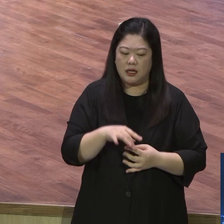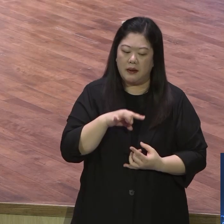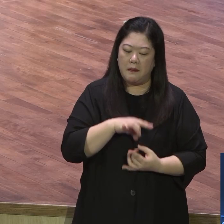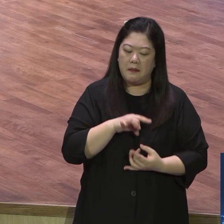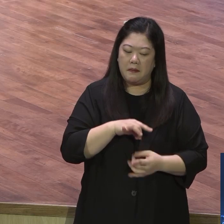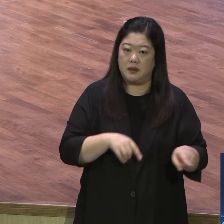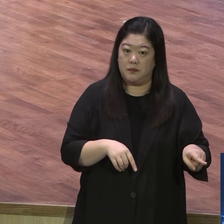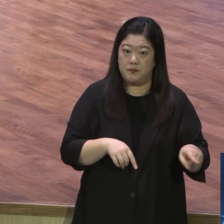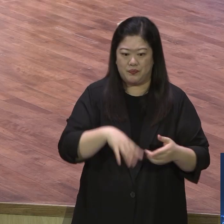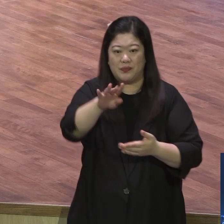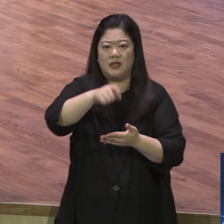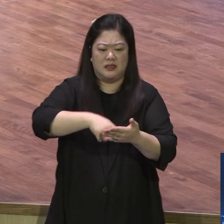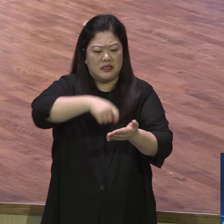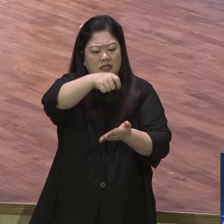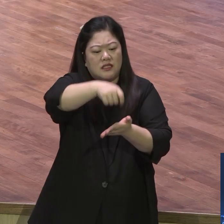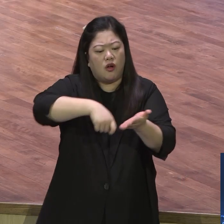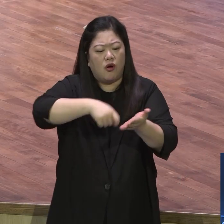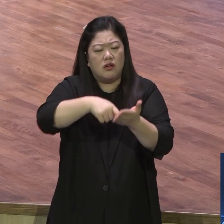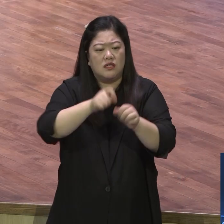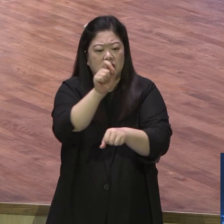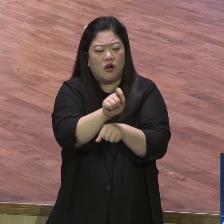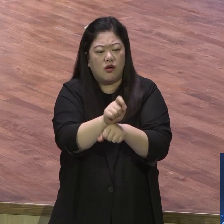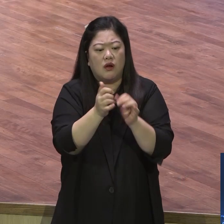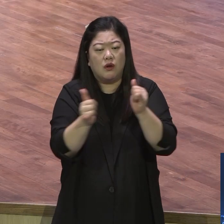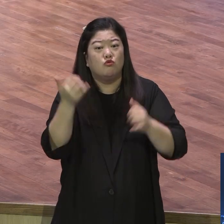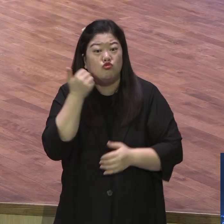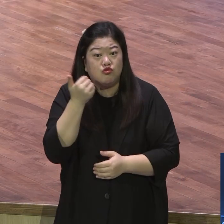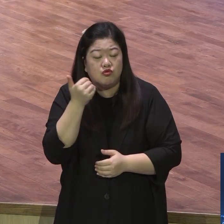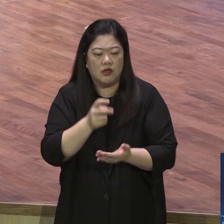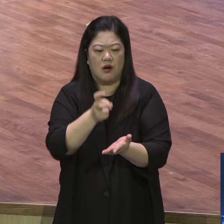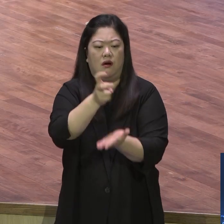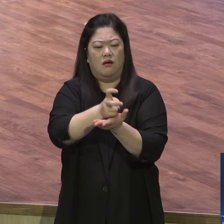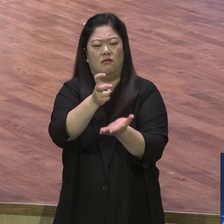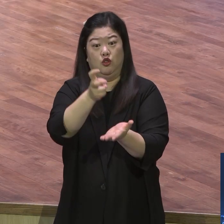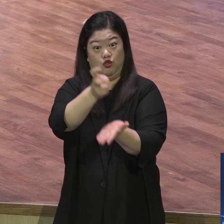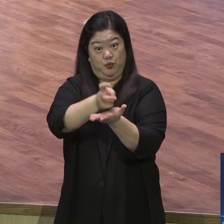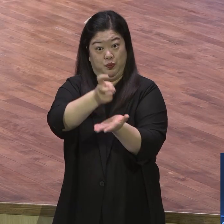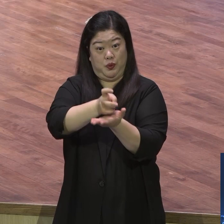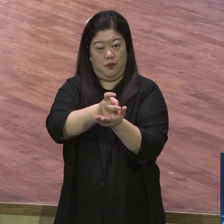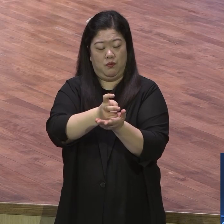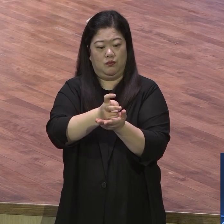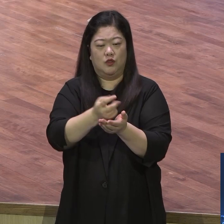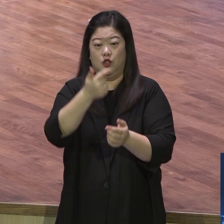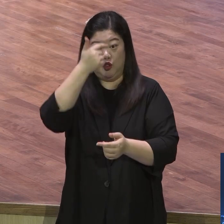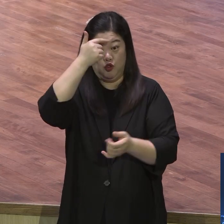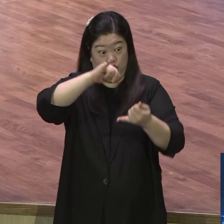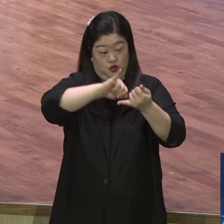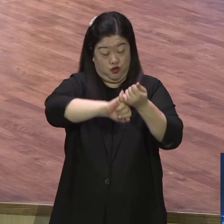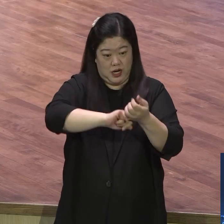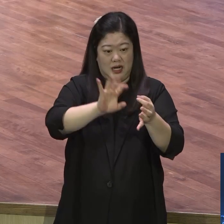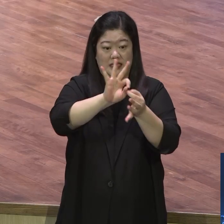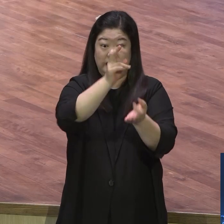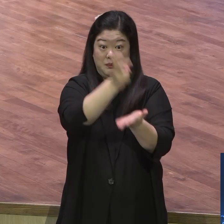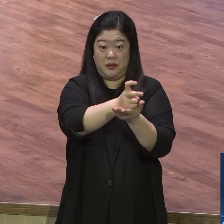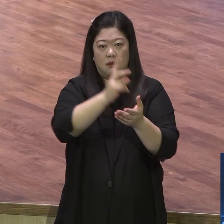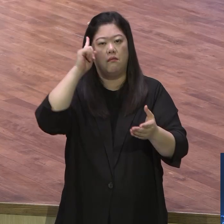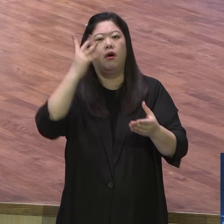율법의 박사들이에요 율법의 박사들 그러니까 구약의 율법의 박사들 그런데